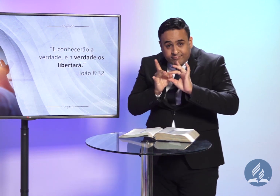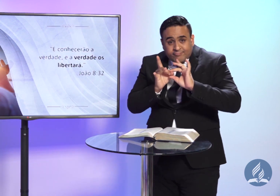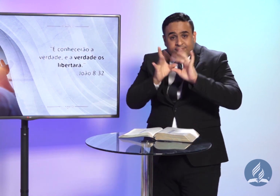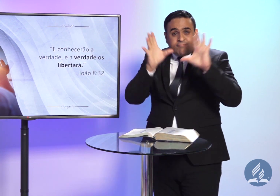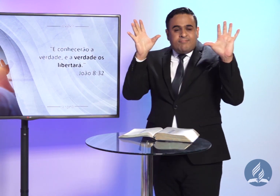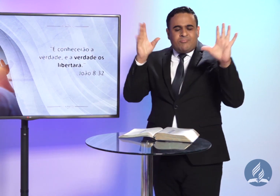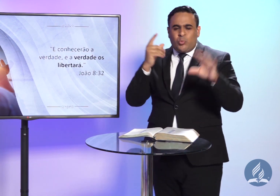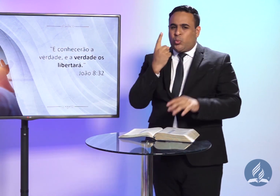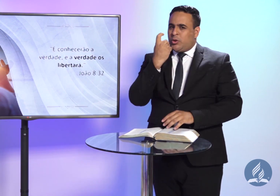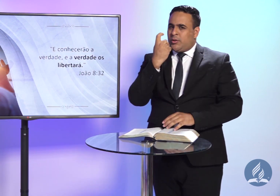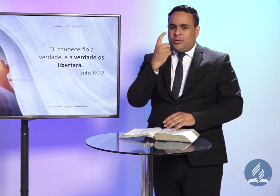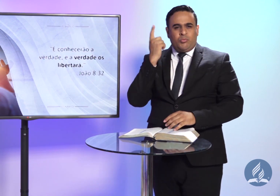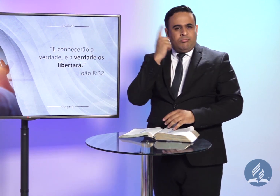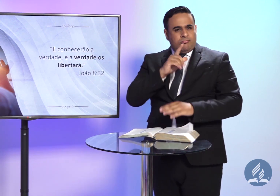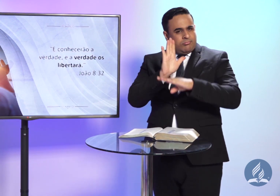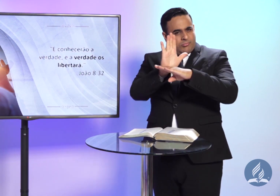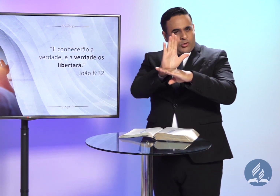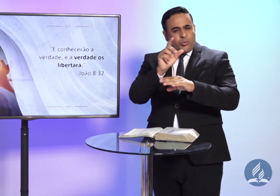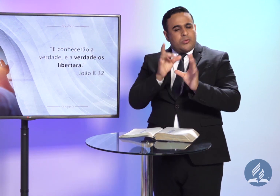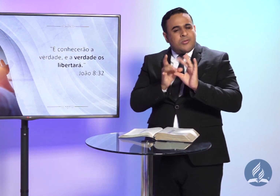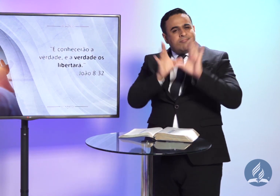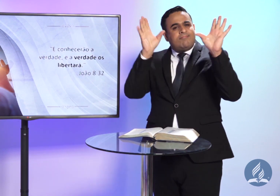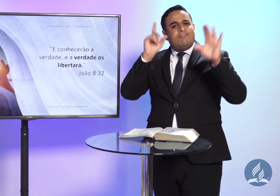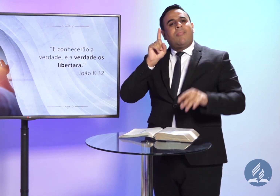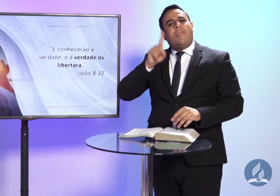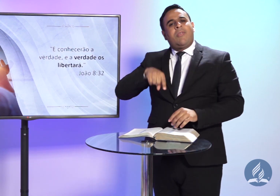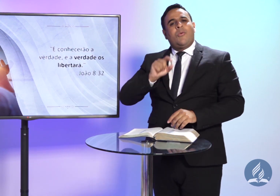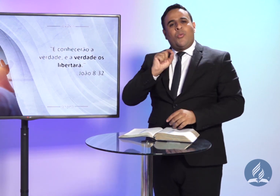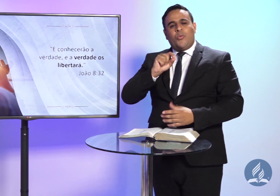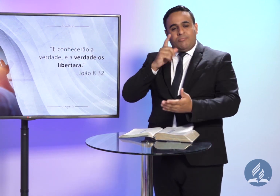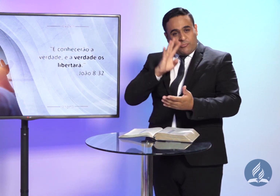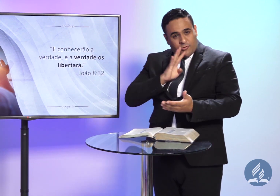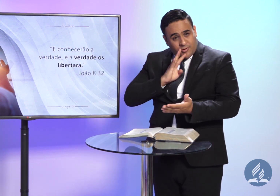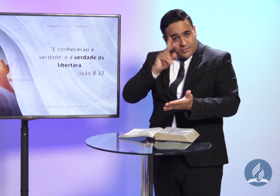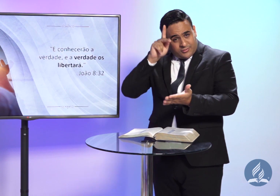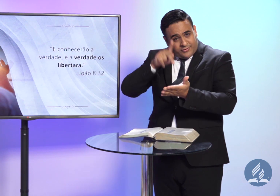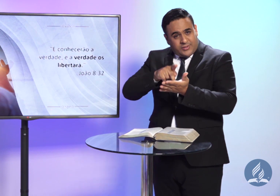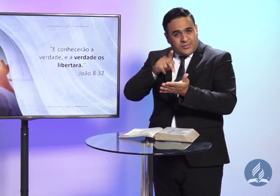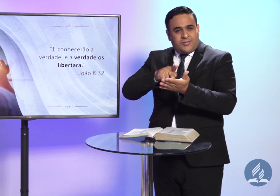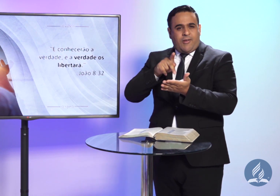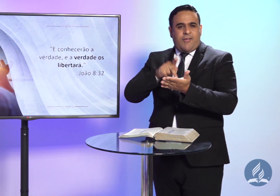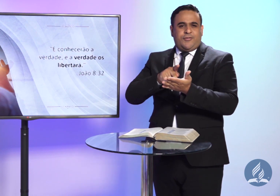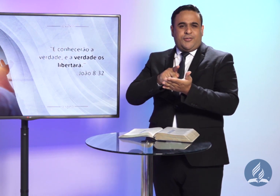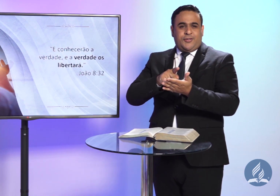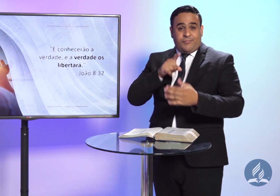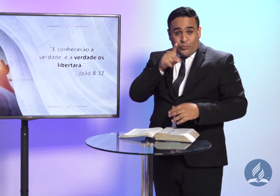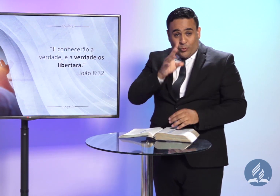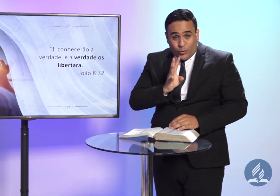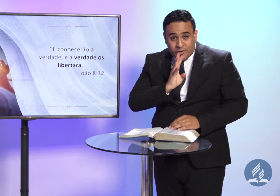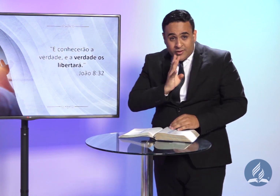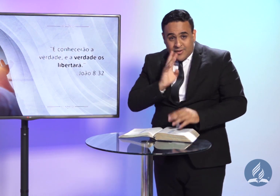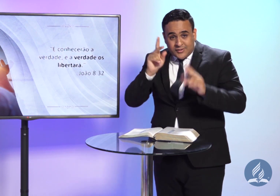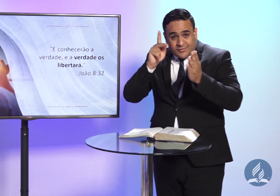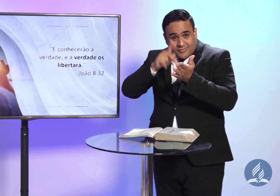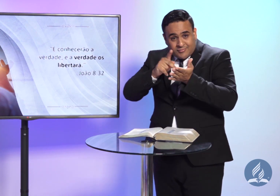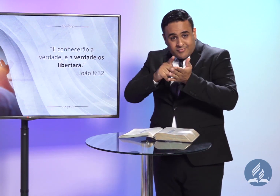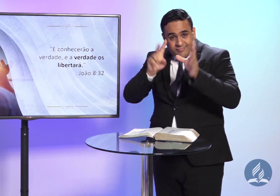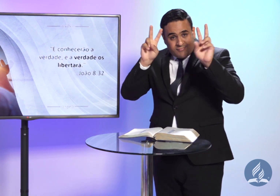de Jesus. E se você quer ser livre, se você quer se libertar, a única forma é conhecendo a